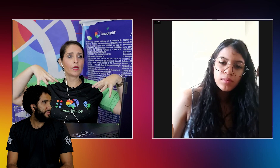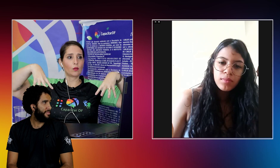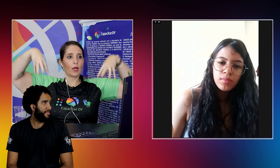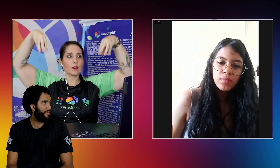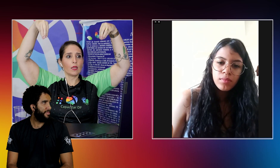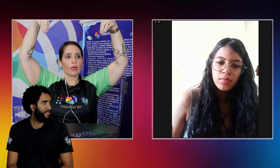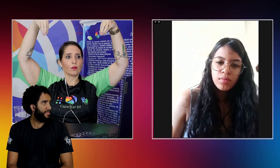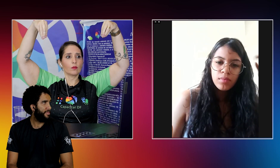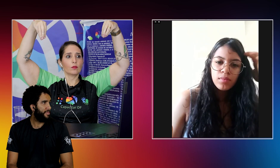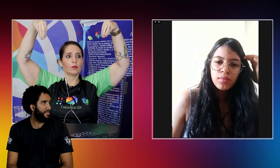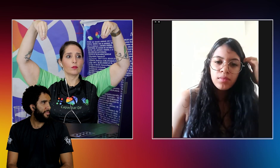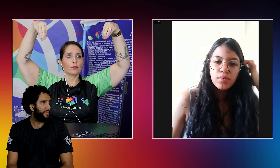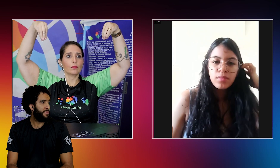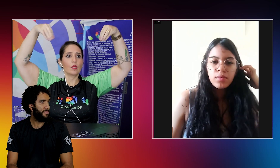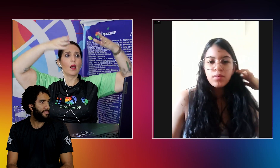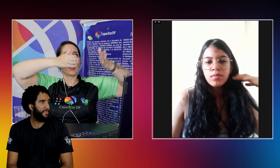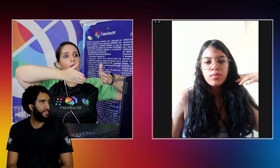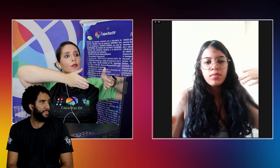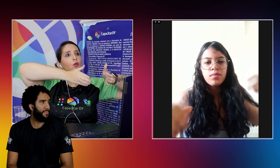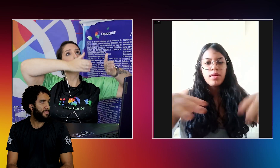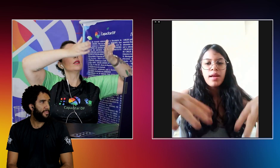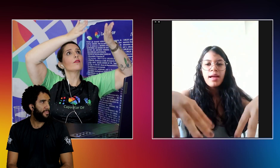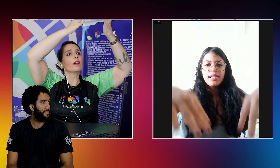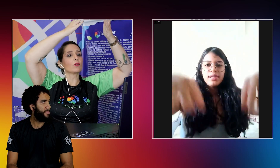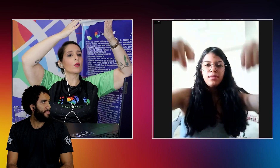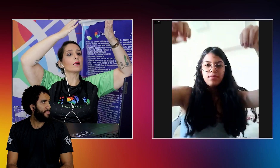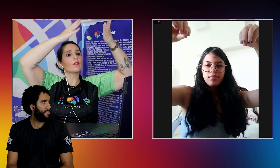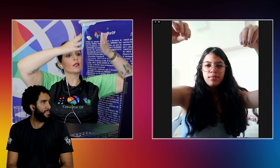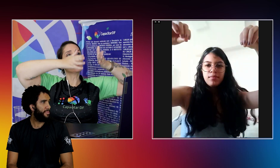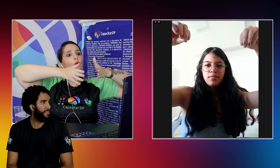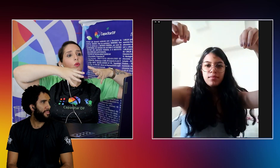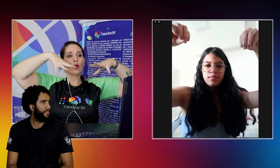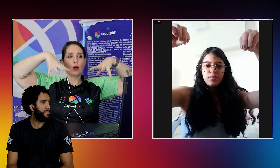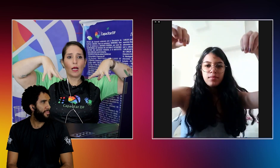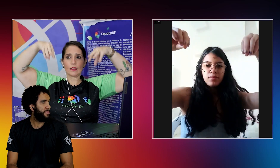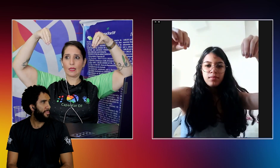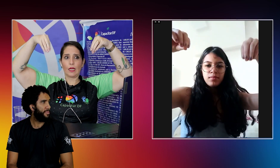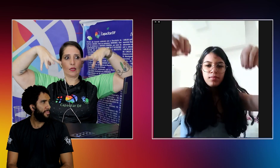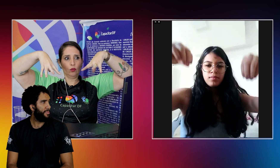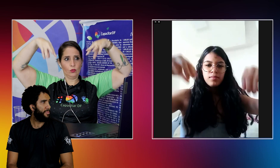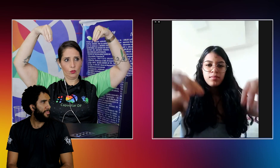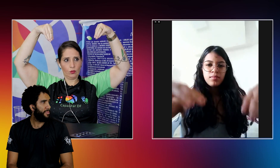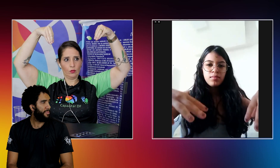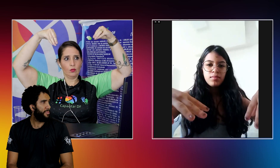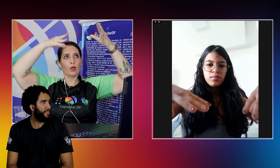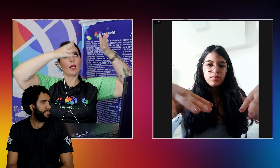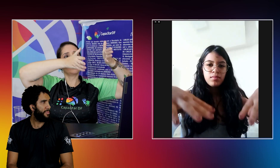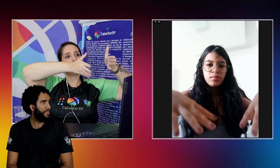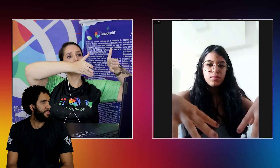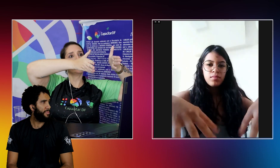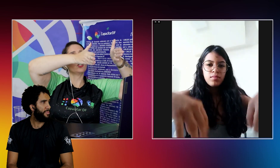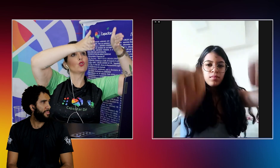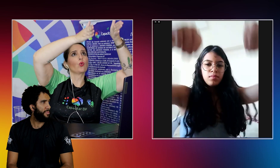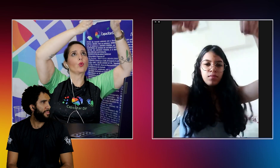Ah, aí é do castelo. Aí a torre, você faz um classificador. Castelo, aí você faz assim, torre.